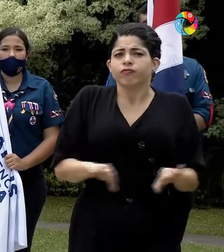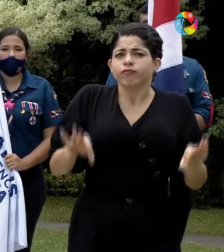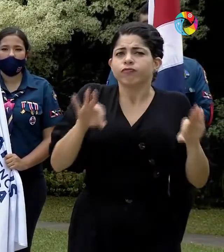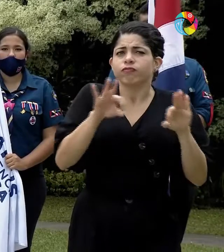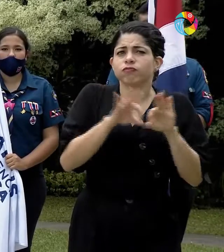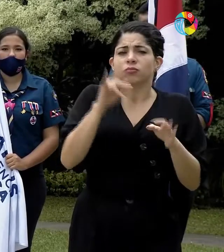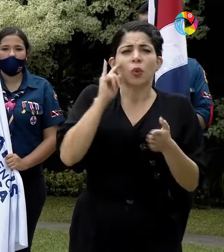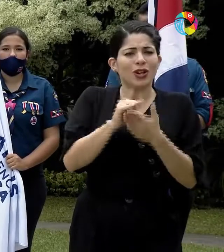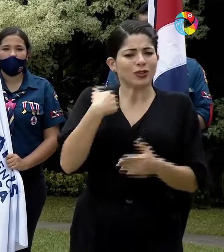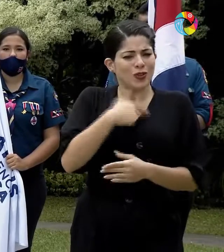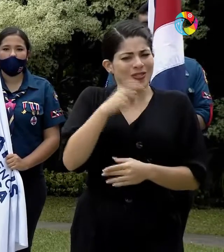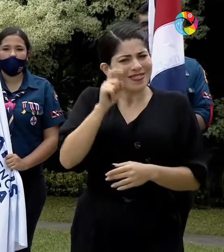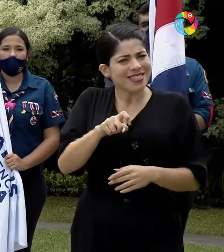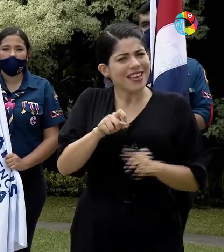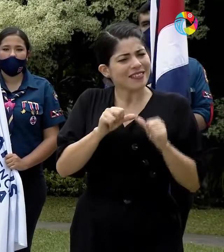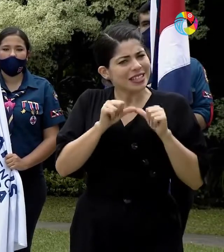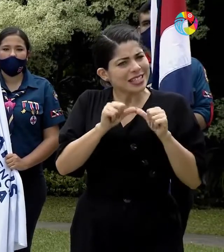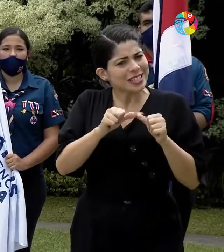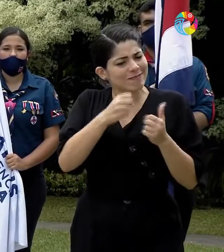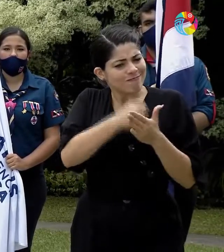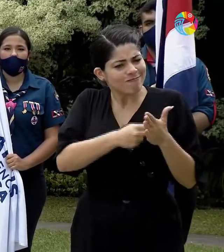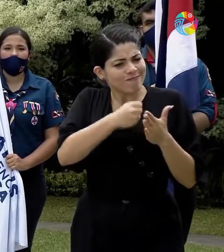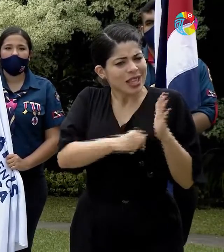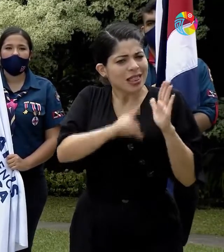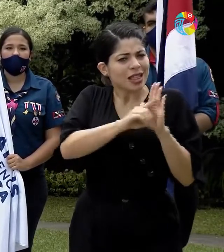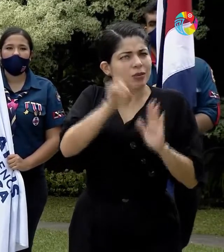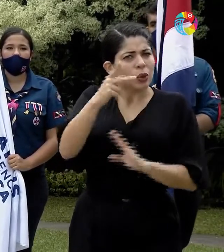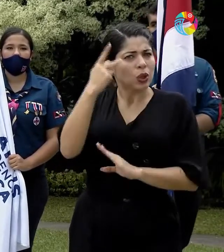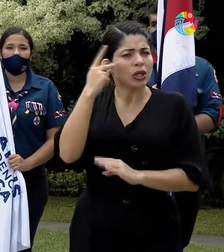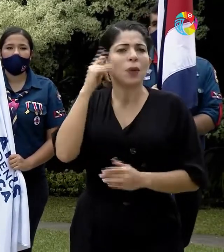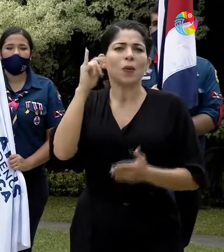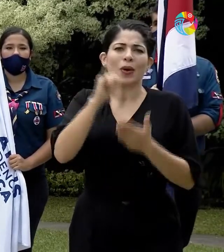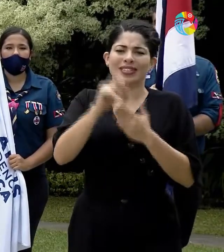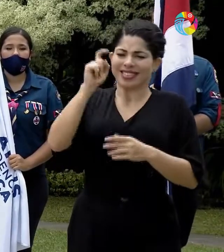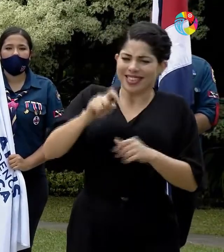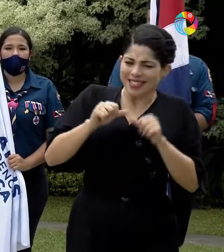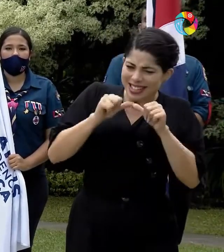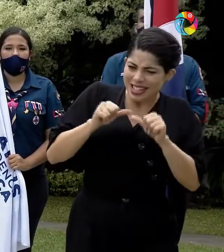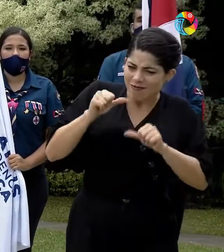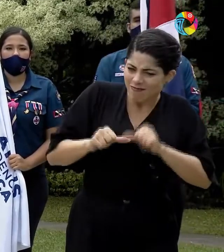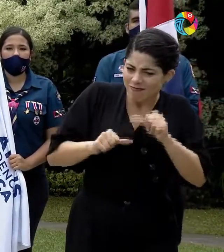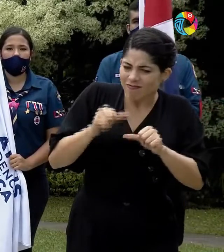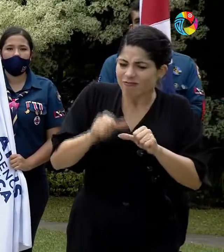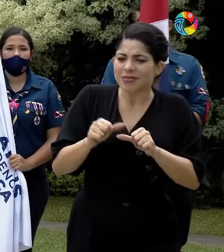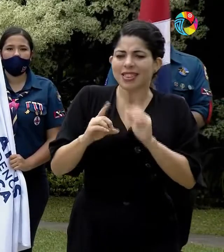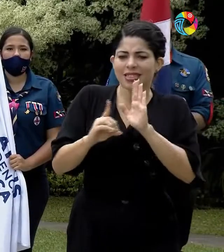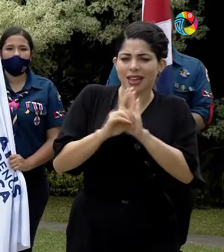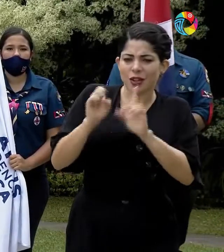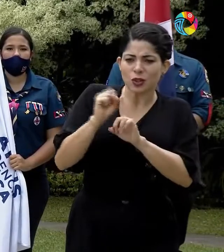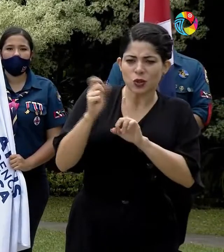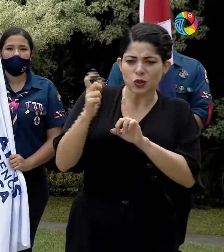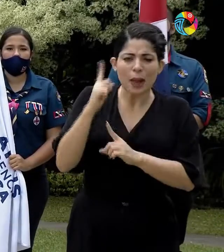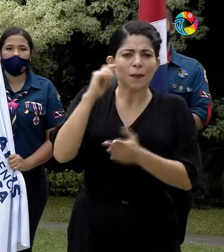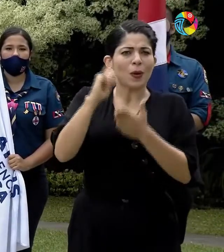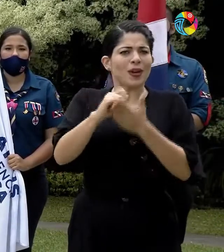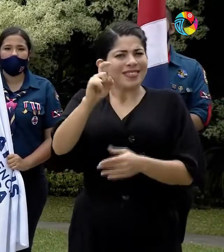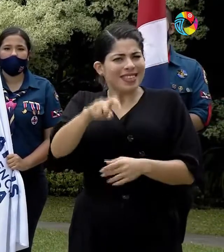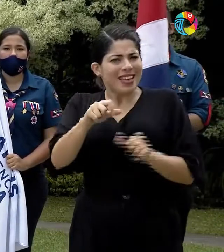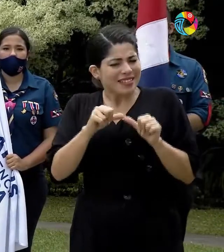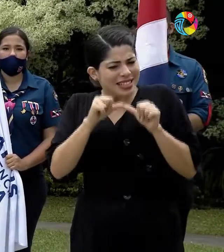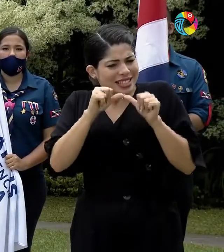seguir adelante con nuestros derechos políticos. Por eso tenemos que seguir adelante con nuestros derechos sociales. Por eso tenemos que